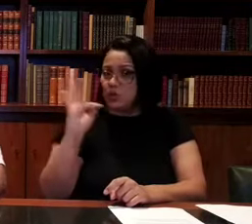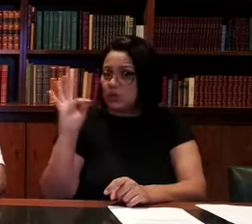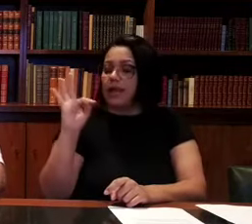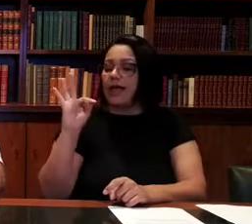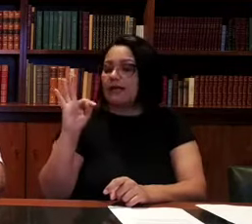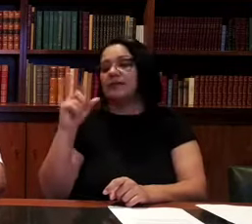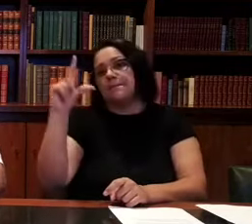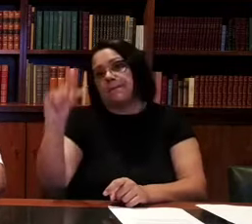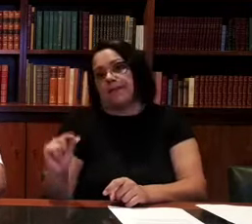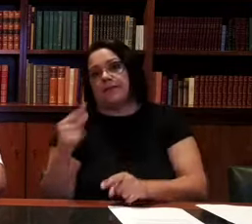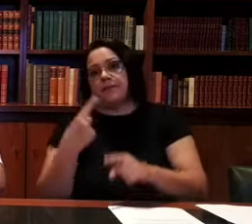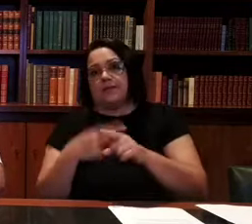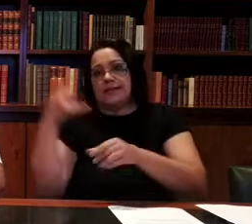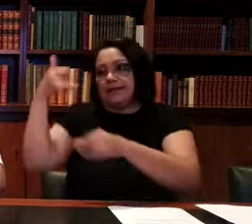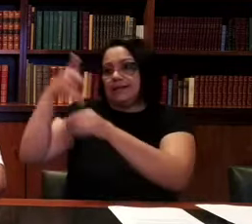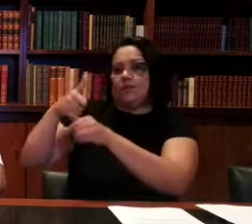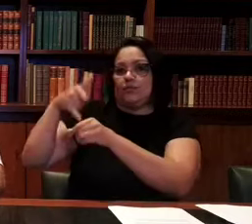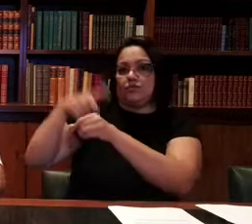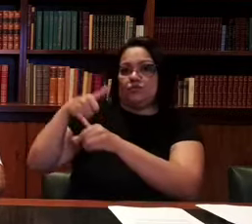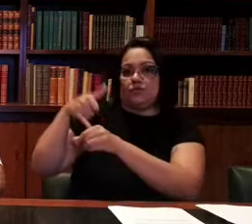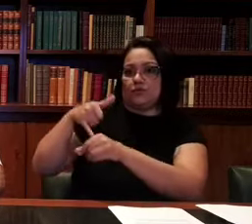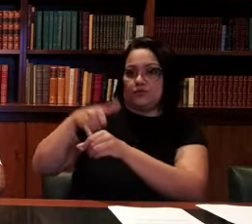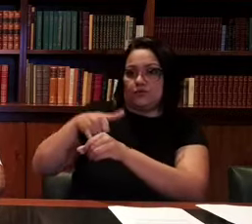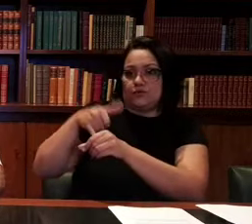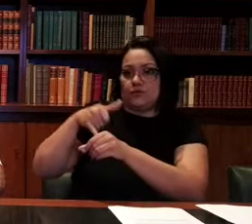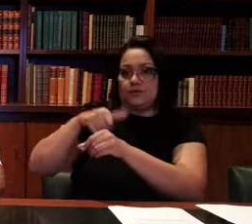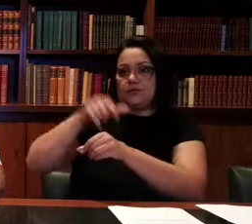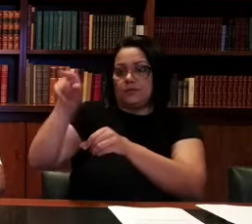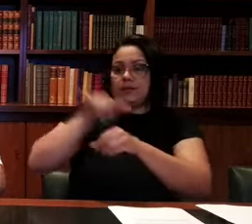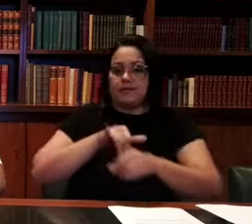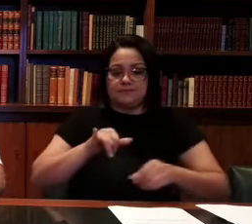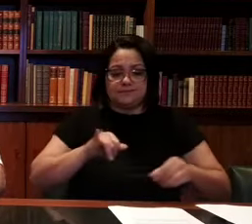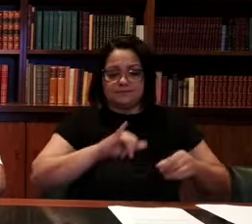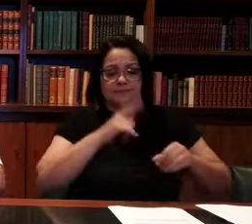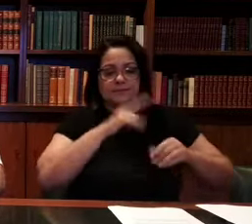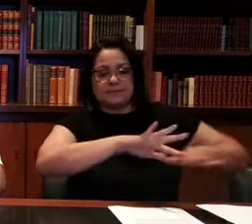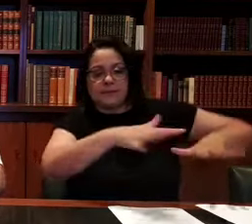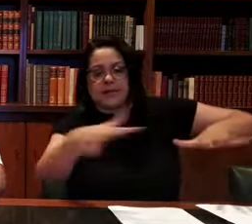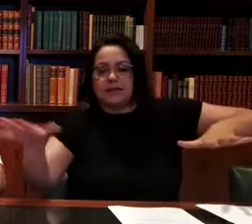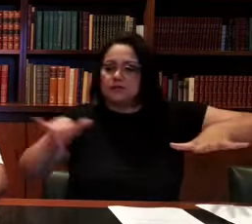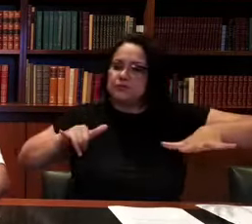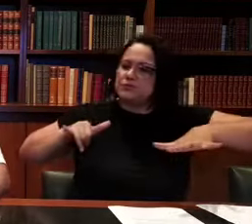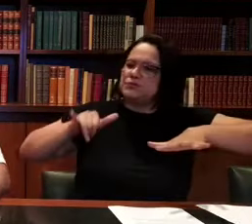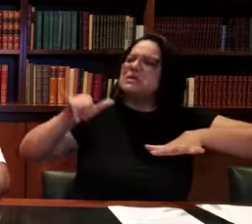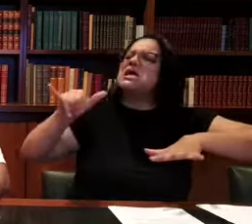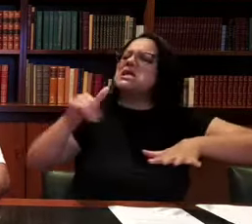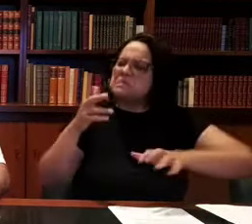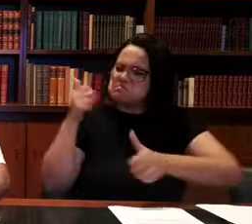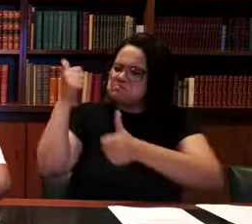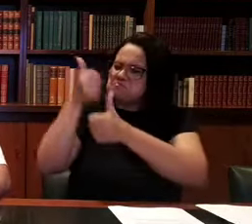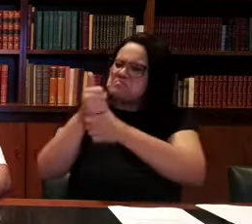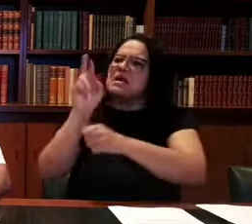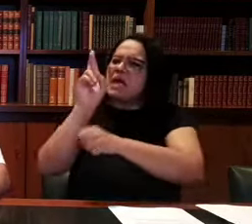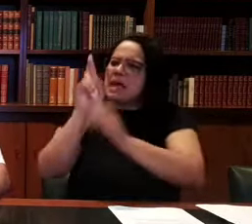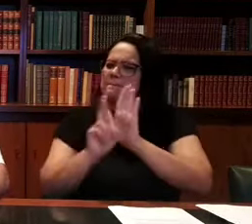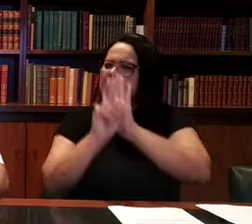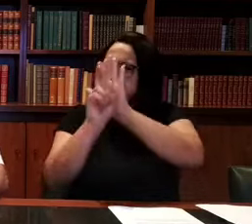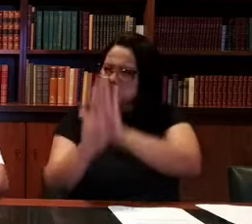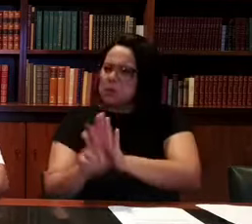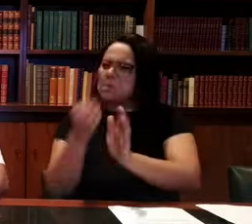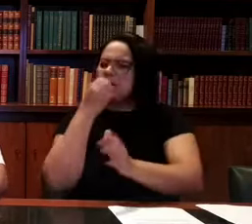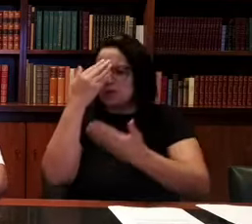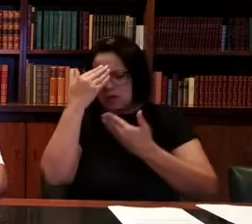tem menos porque você vai ter que encher com combustível para poder romper o Atlântica Michel Temer fez uma repressão e vê lá se o gato o presidente